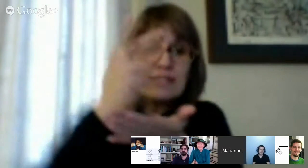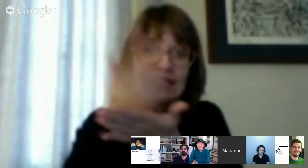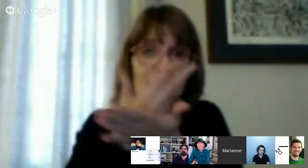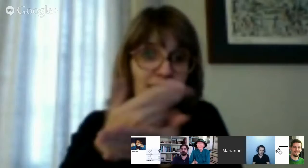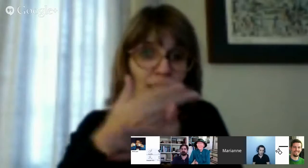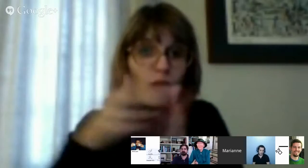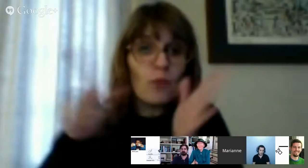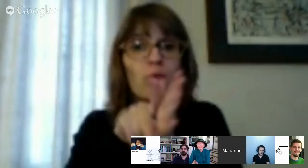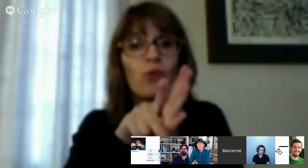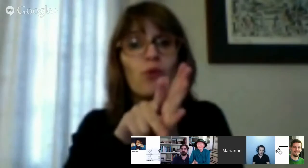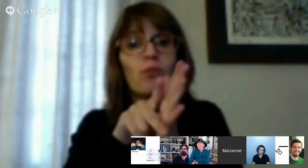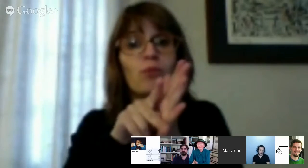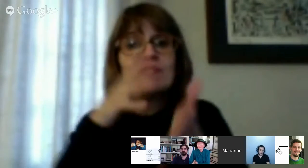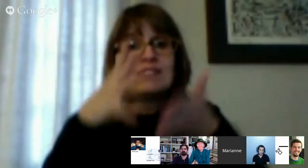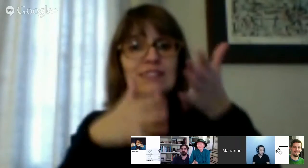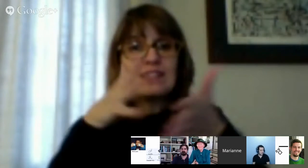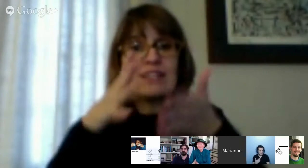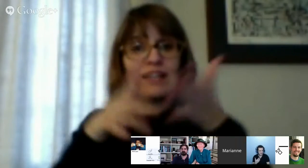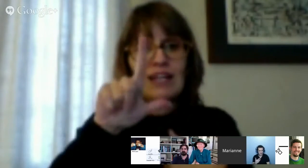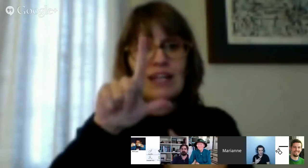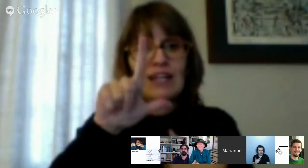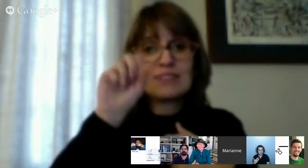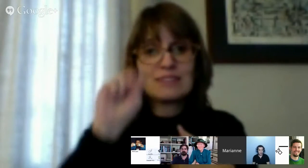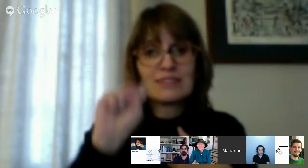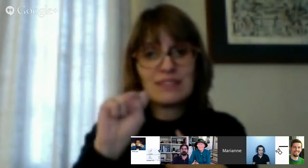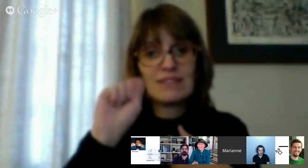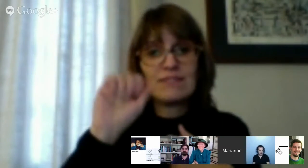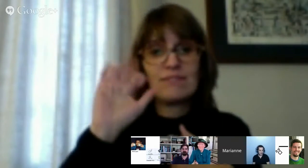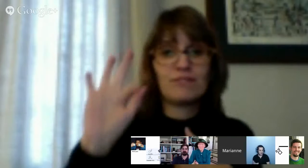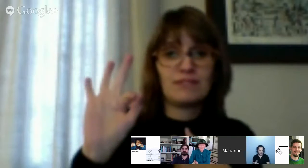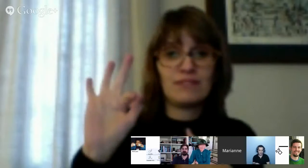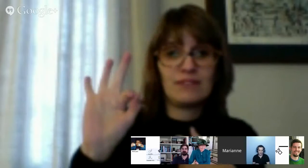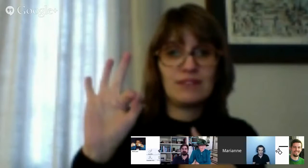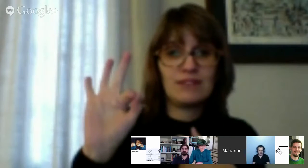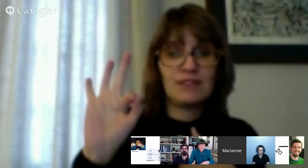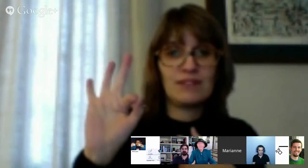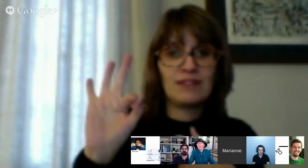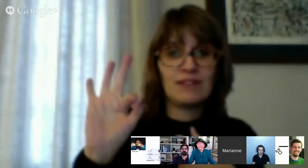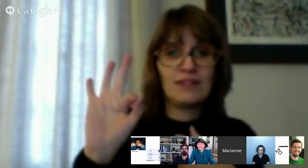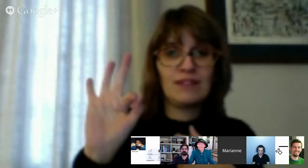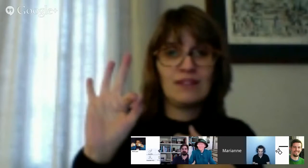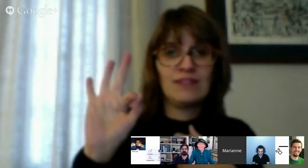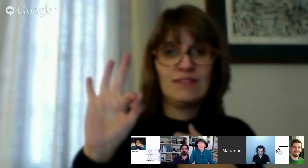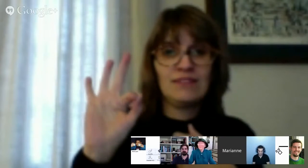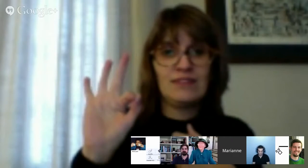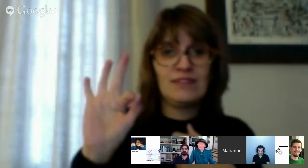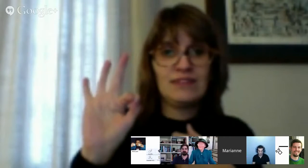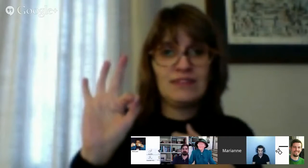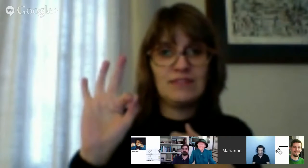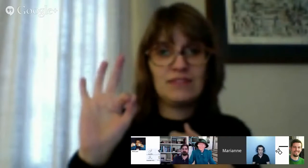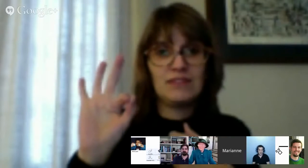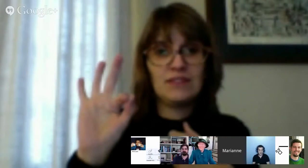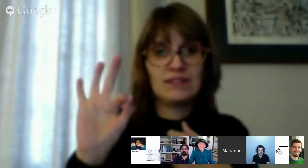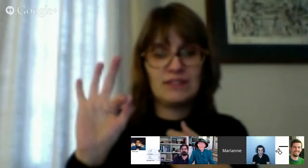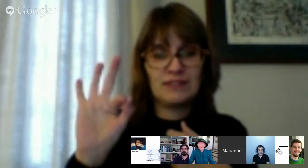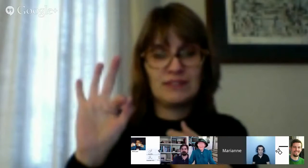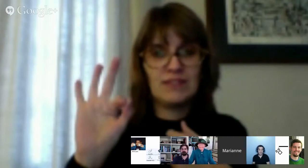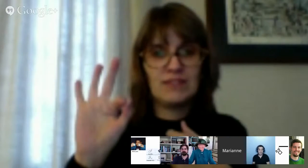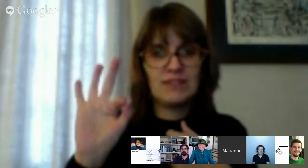desenhavam. Mas desenhavam o quê? Elas não poderiam escrever em